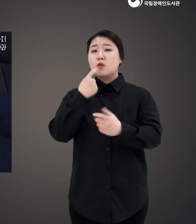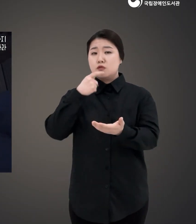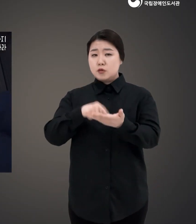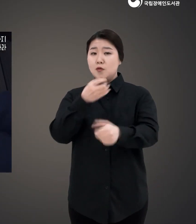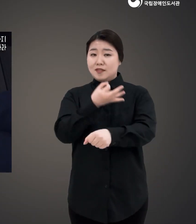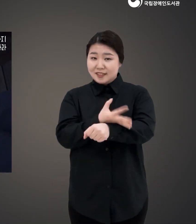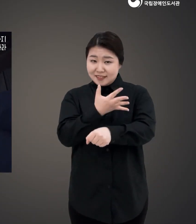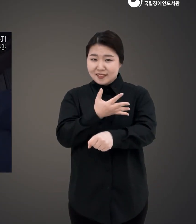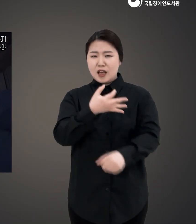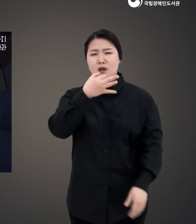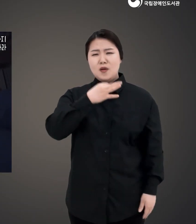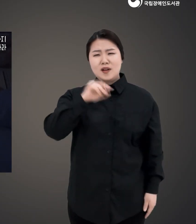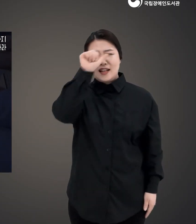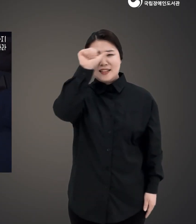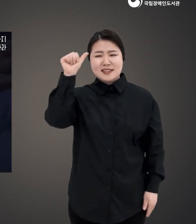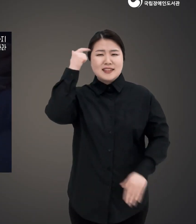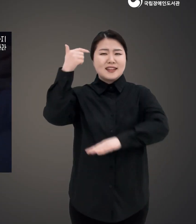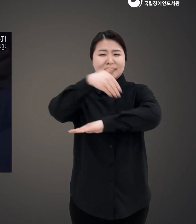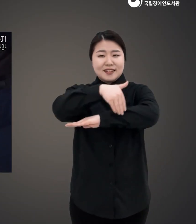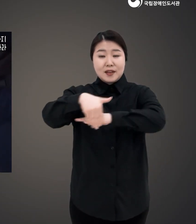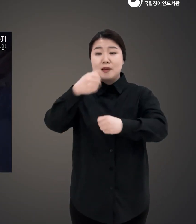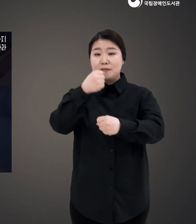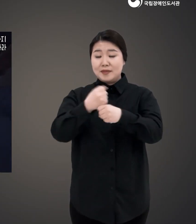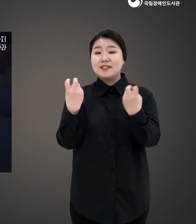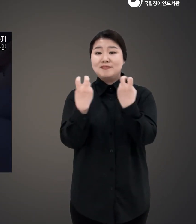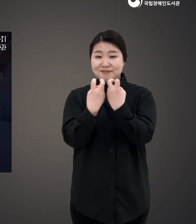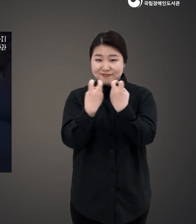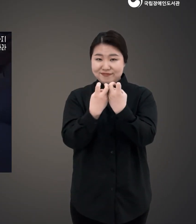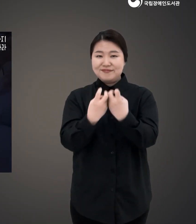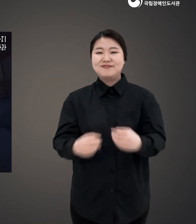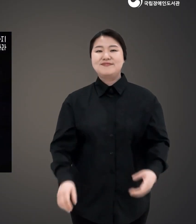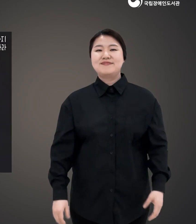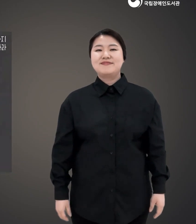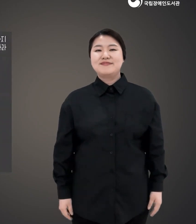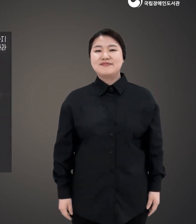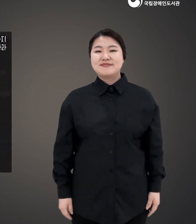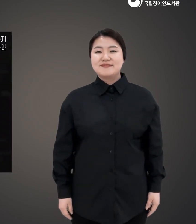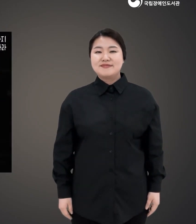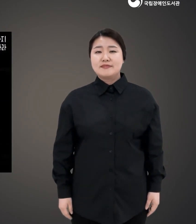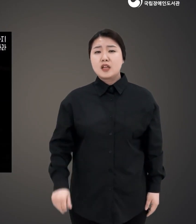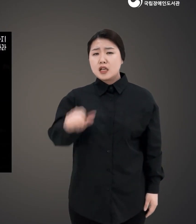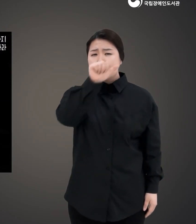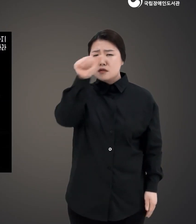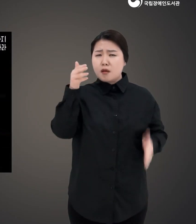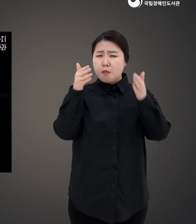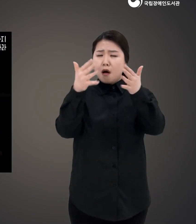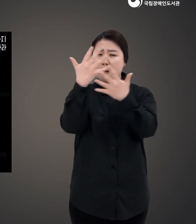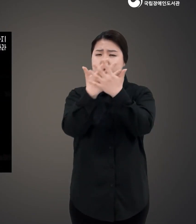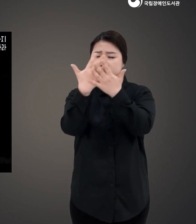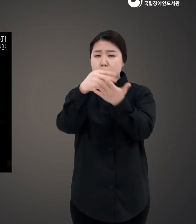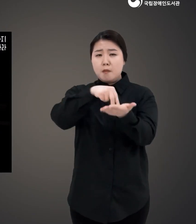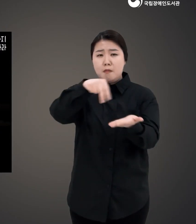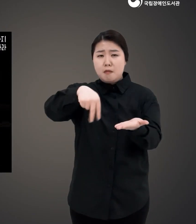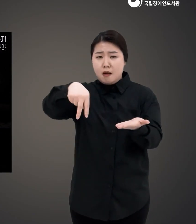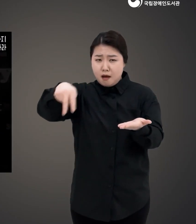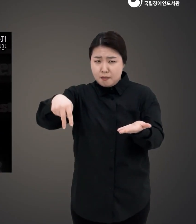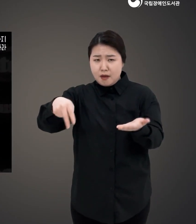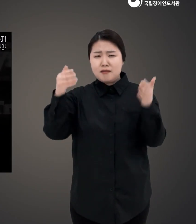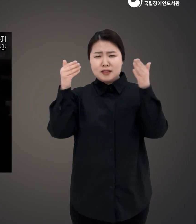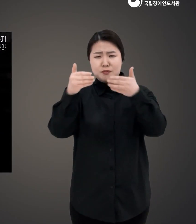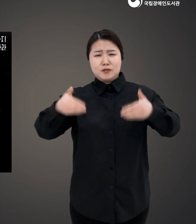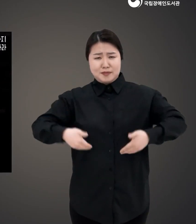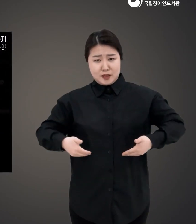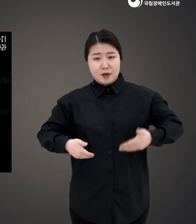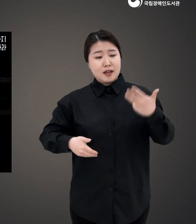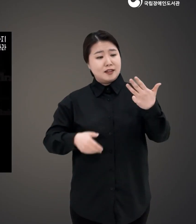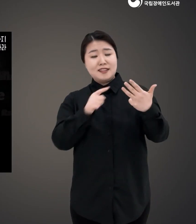좀 더 단순하고 효율적으로 인생을 설계하는 방법. 삶의 방향을 잃었다면 집중해야